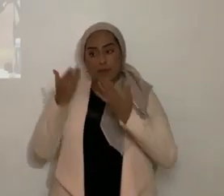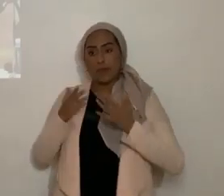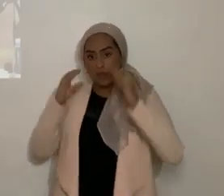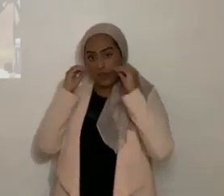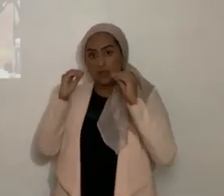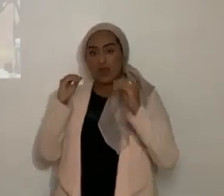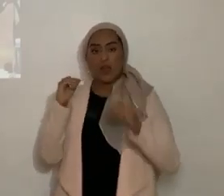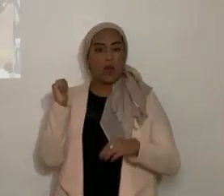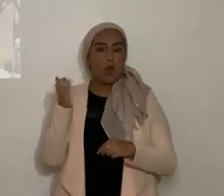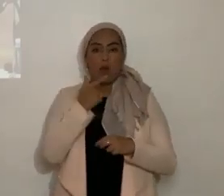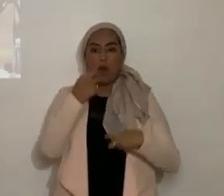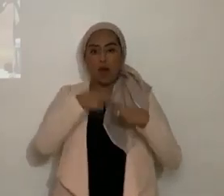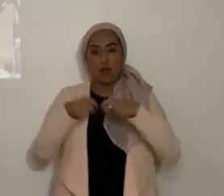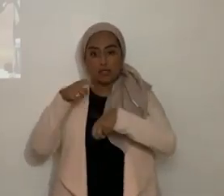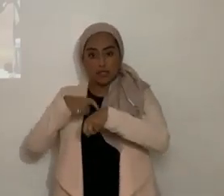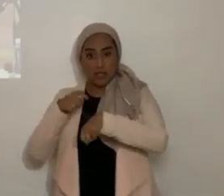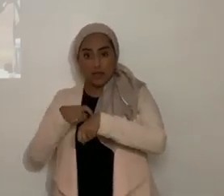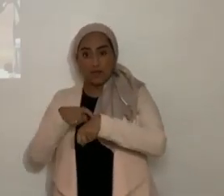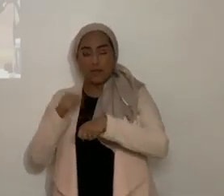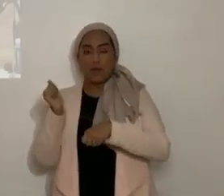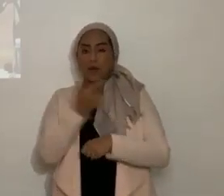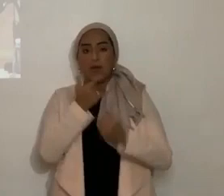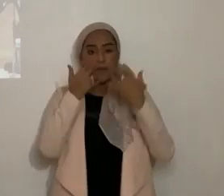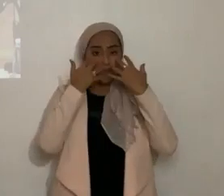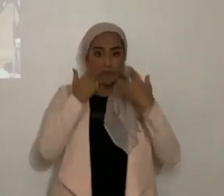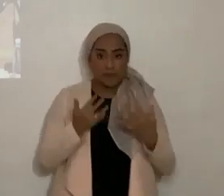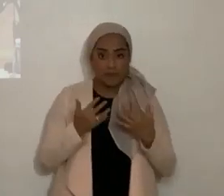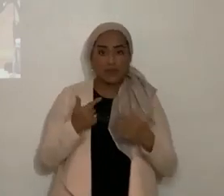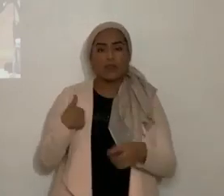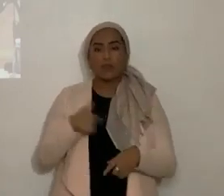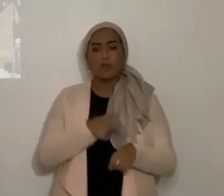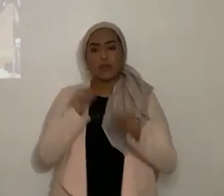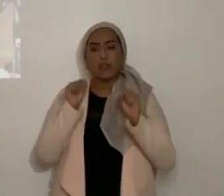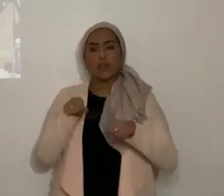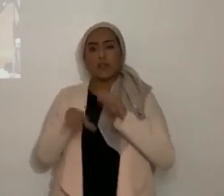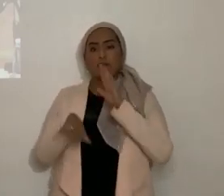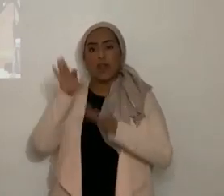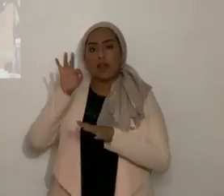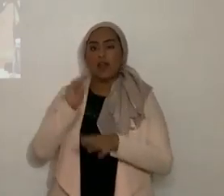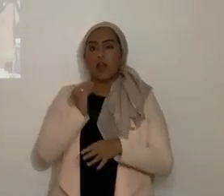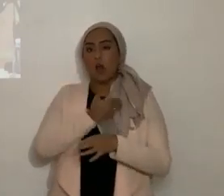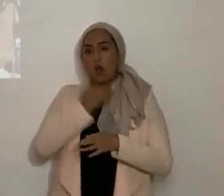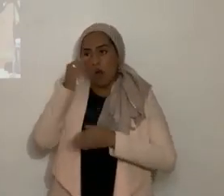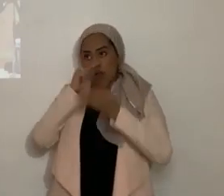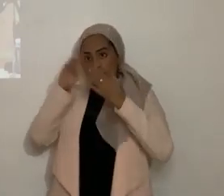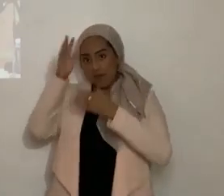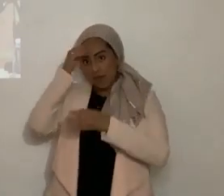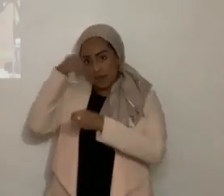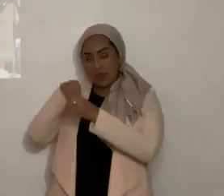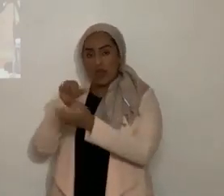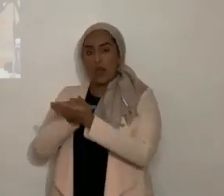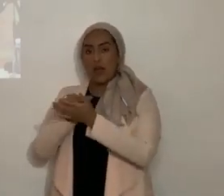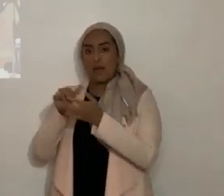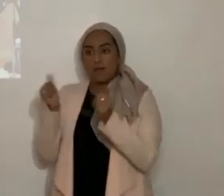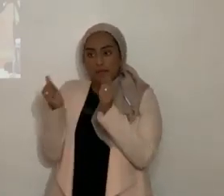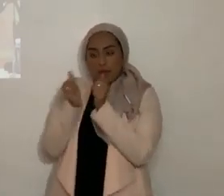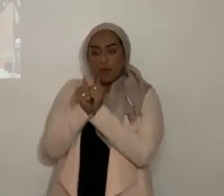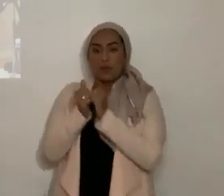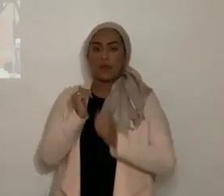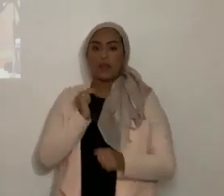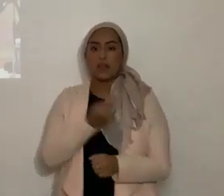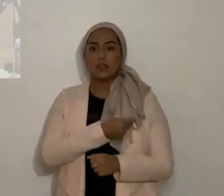que en toda tribulación, en todo sufrimiento, podemos encontrar a nuestro Abba Kadosh en ello, muy cerca de